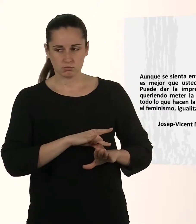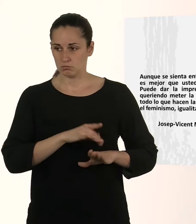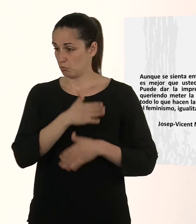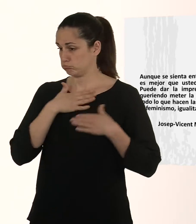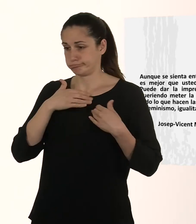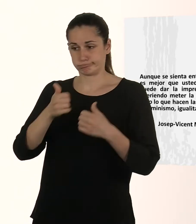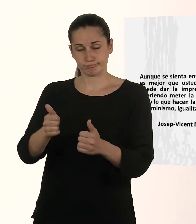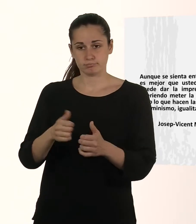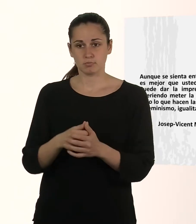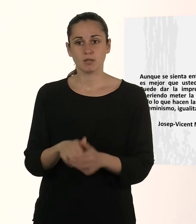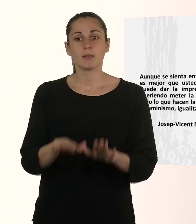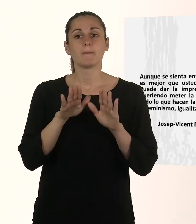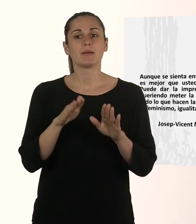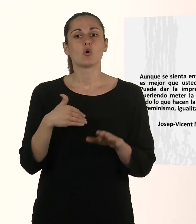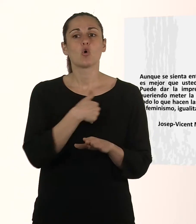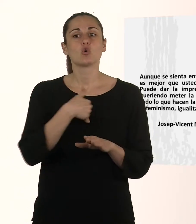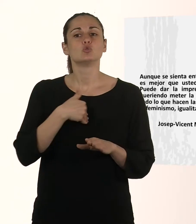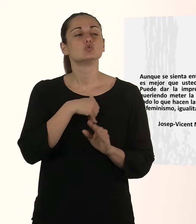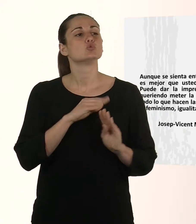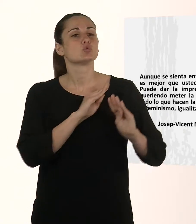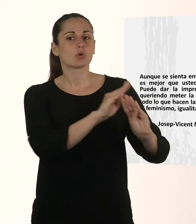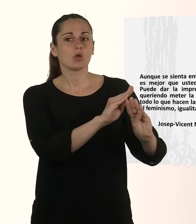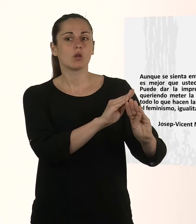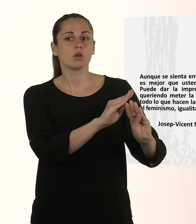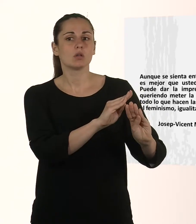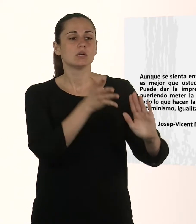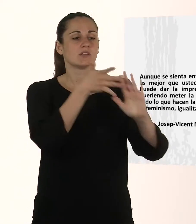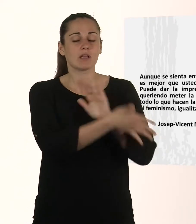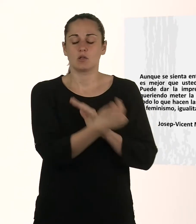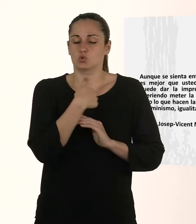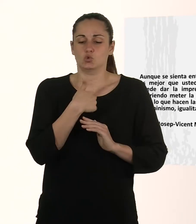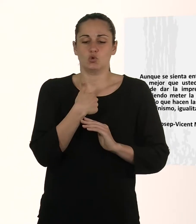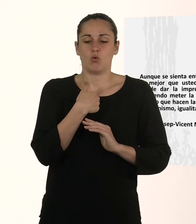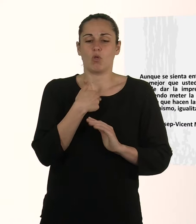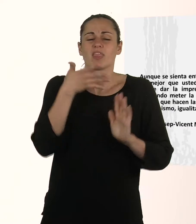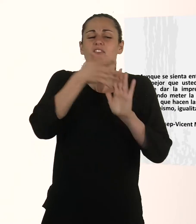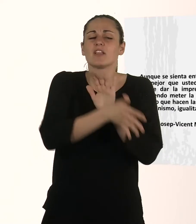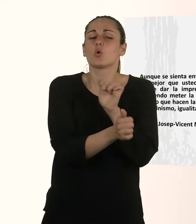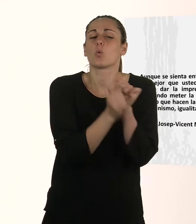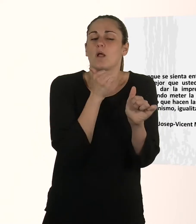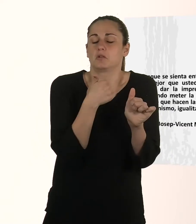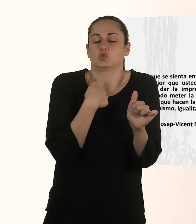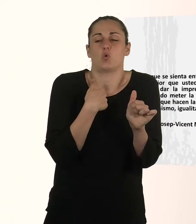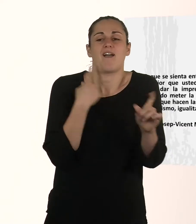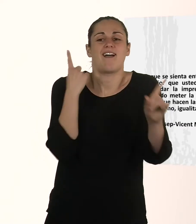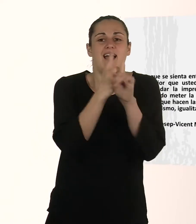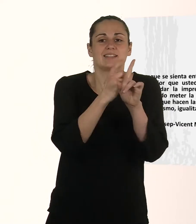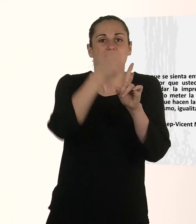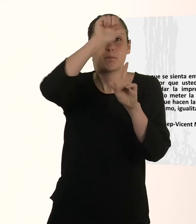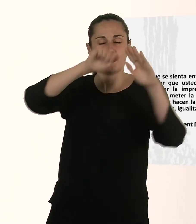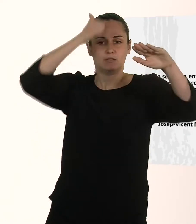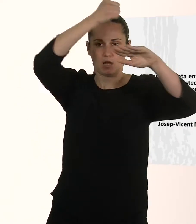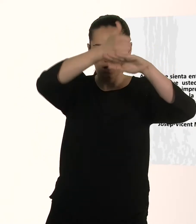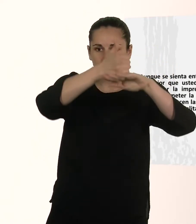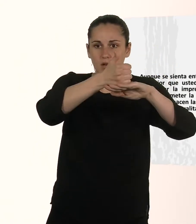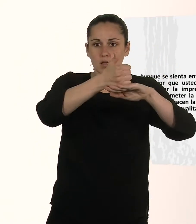¿vale? Pero la posición de Marqués era: mejor me defino como antipatriarcal, no me meto en el mundo de las mujeres, aunque en el fondo cada vez que habla de los hombres